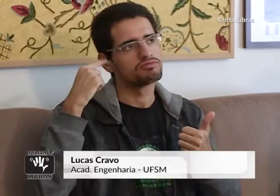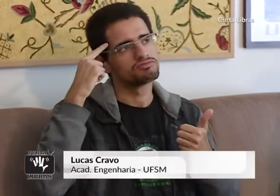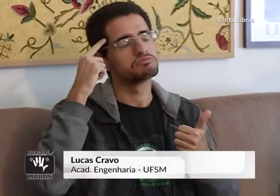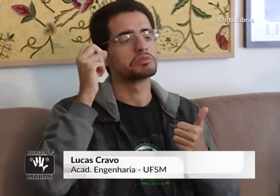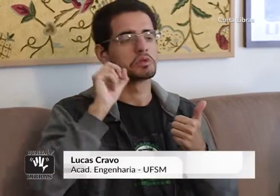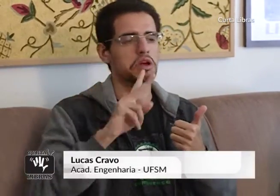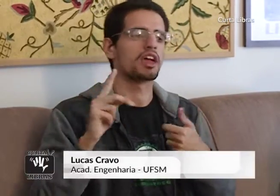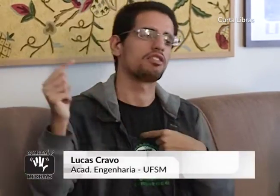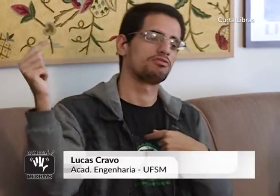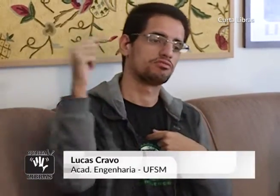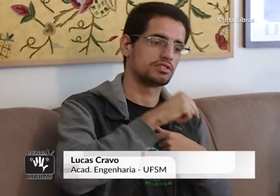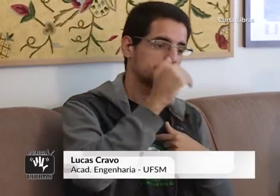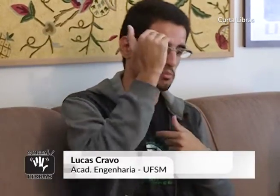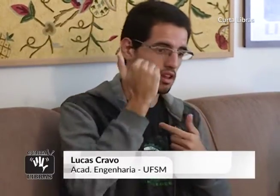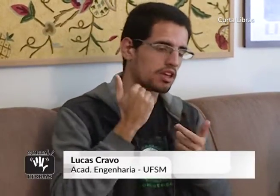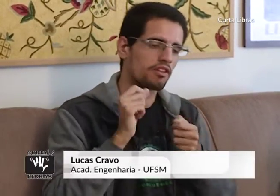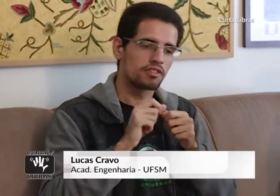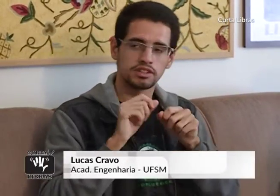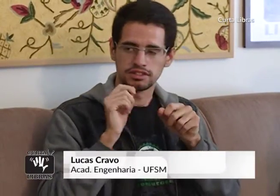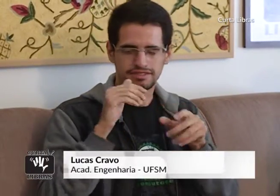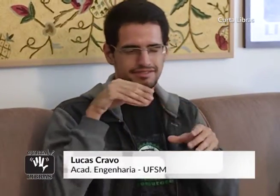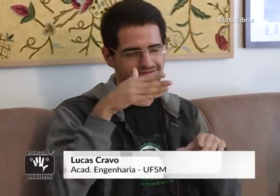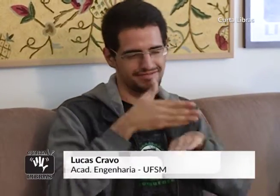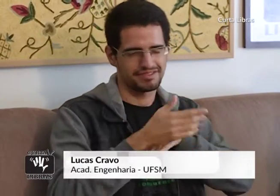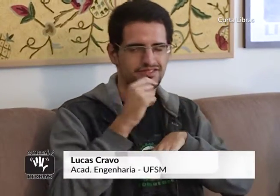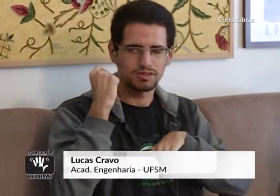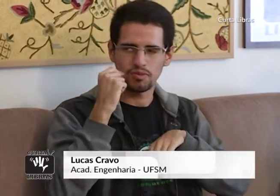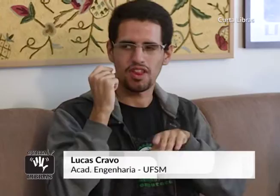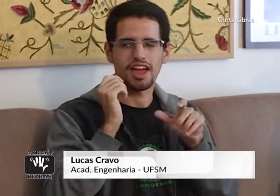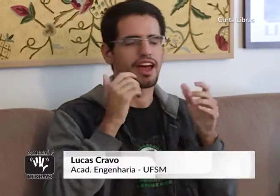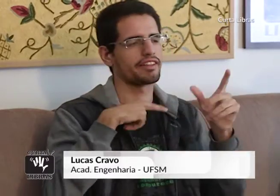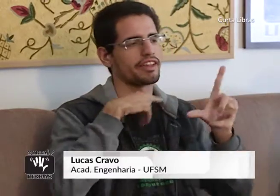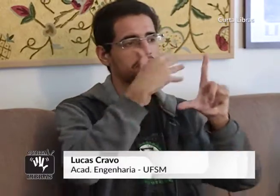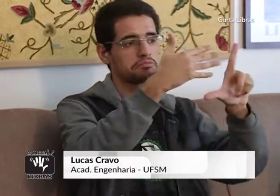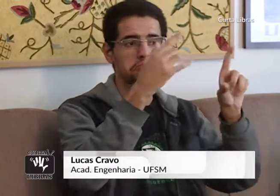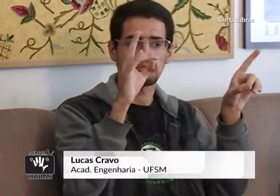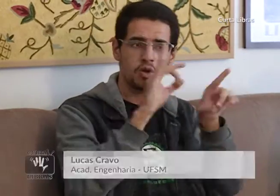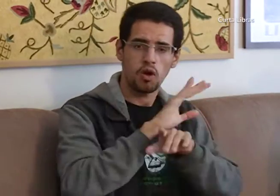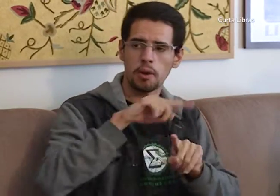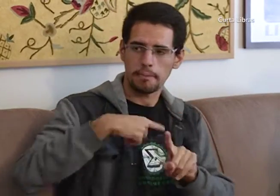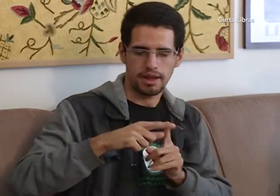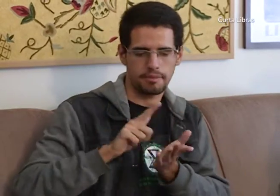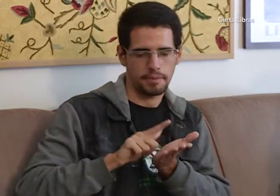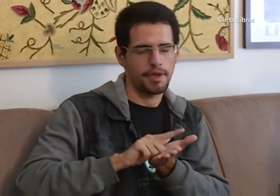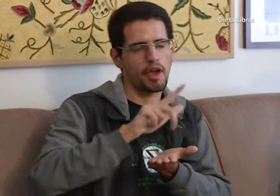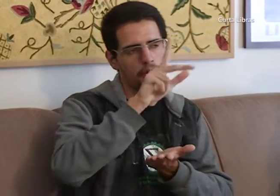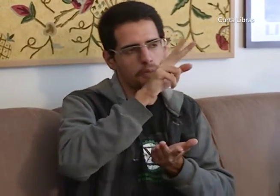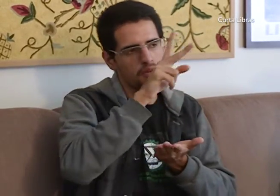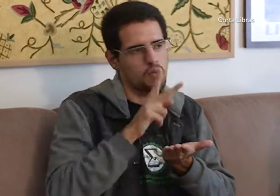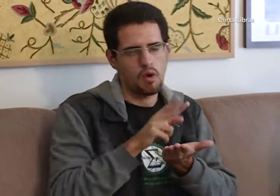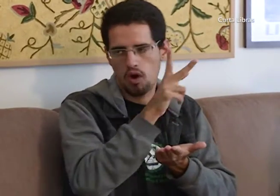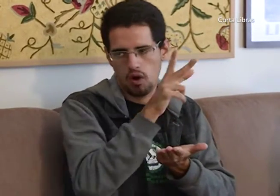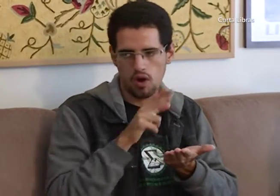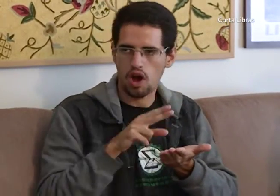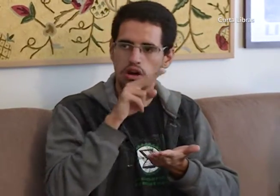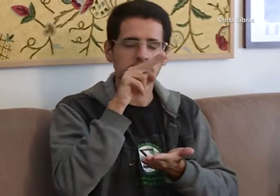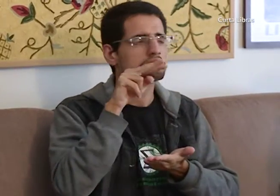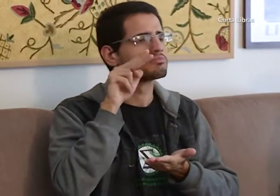legal. Aí eu resolvi vir para Santa Maria. Prestei vestibular, pude acessar a prova escrita e a prova em